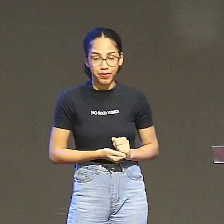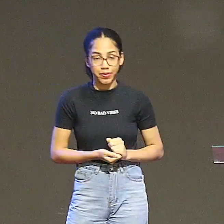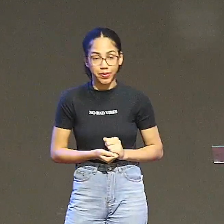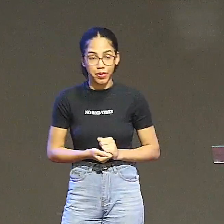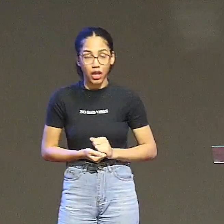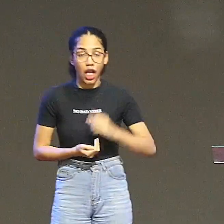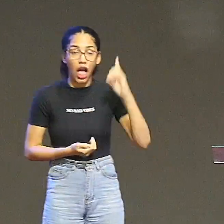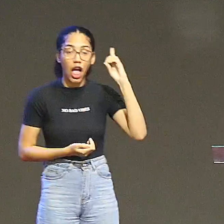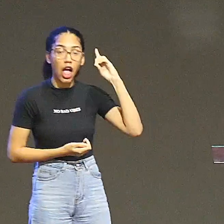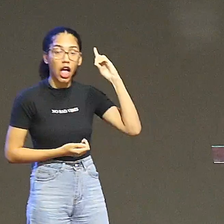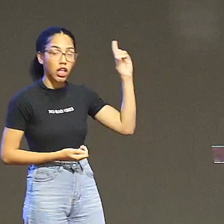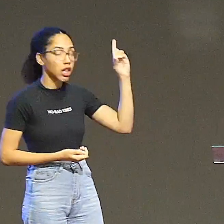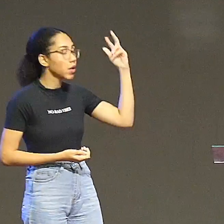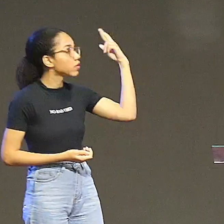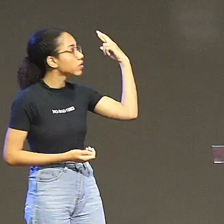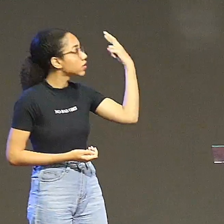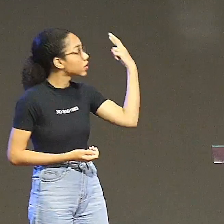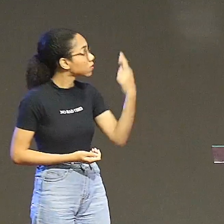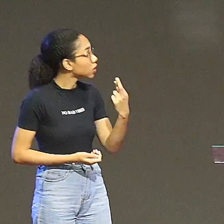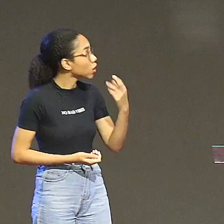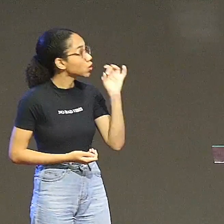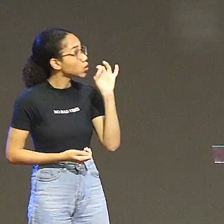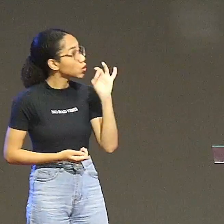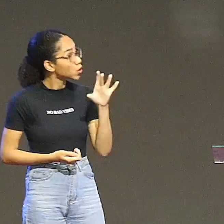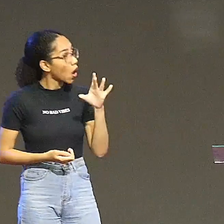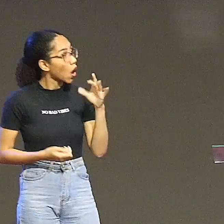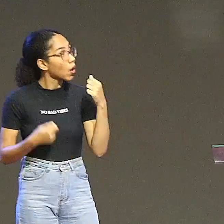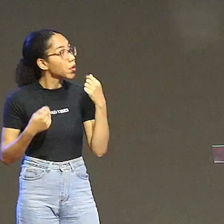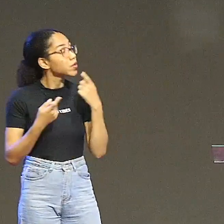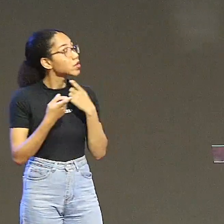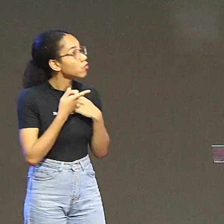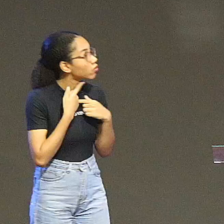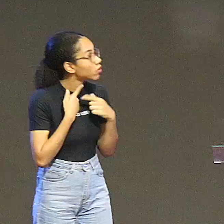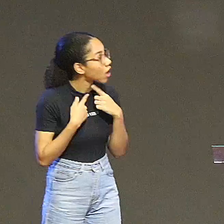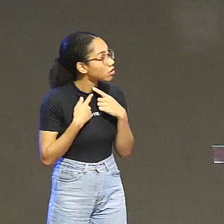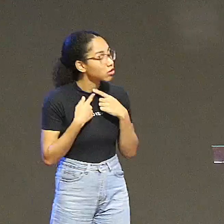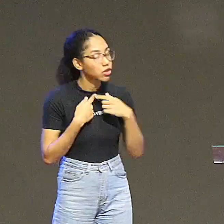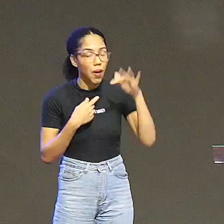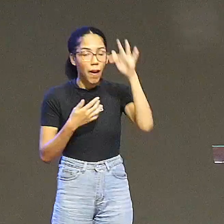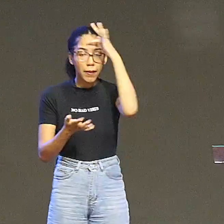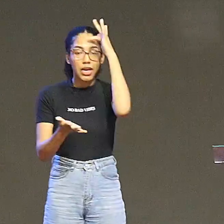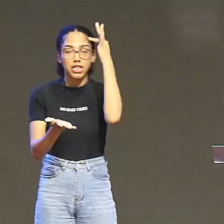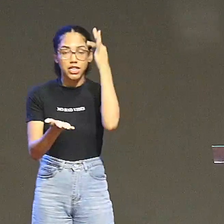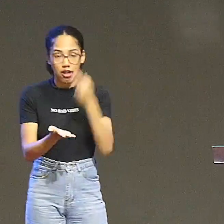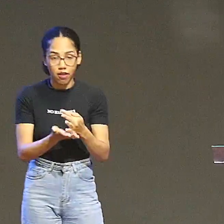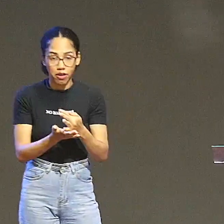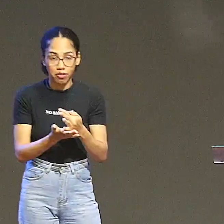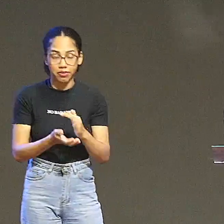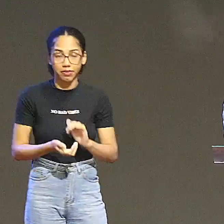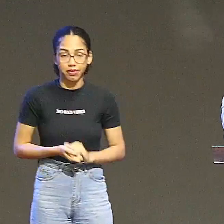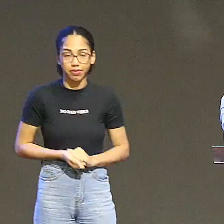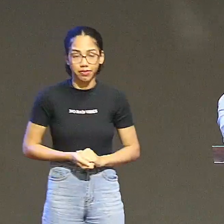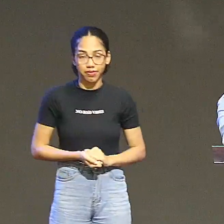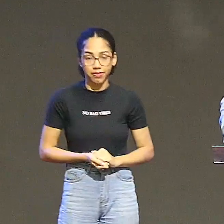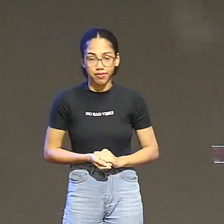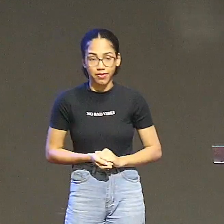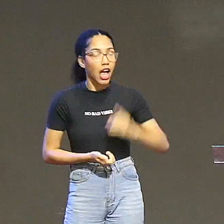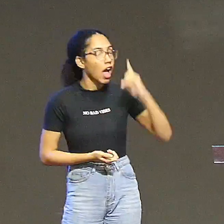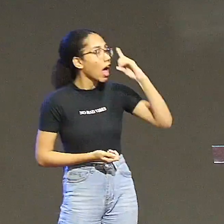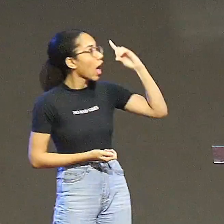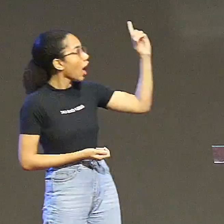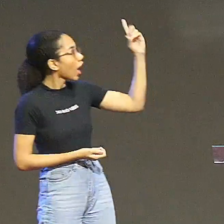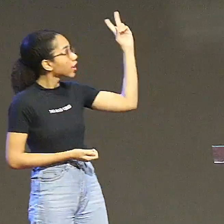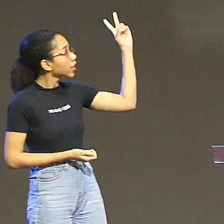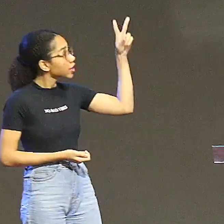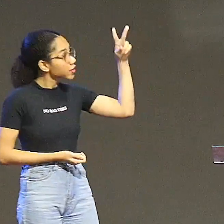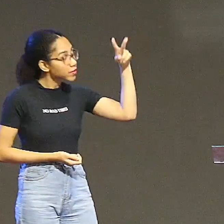vai responder simplesmente a sua necessidade ele vai responder a sua fé não é você olhar Deus tá vendo que tá acontecendo não